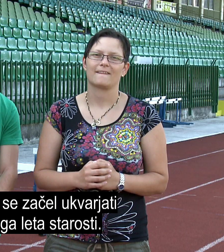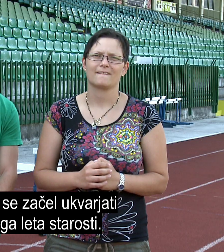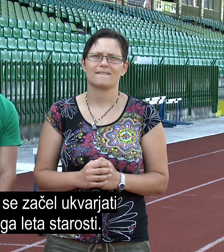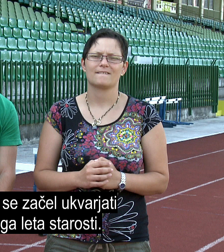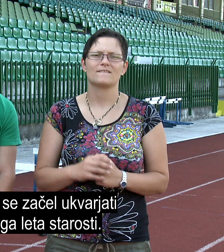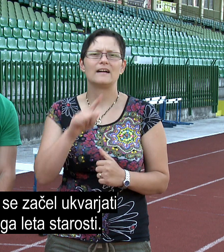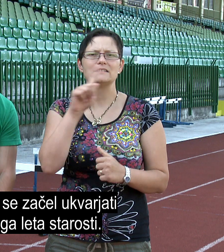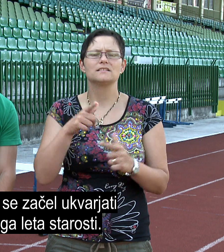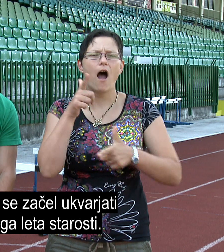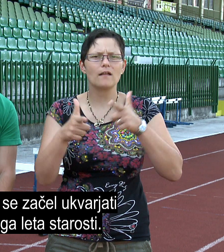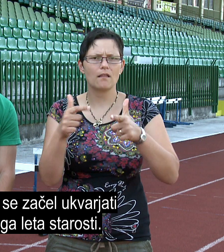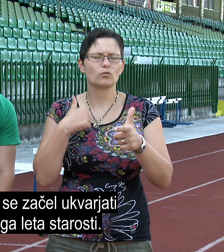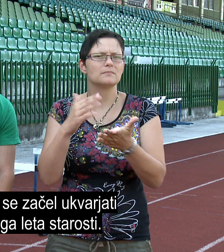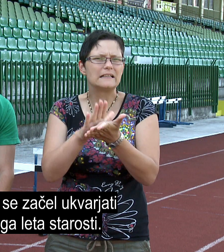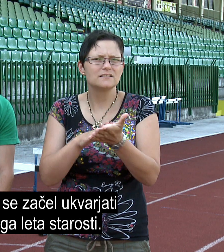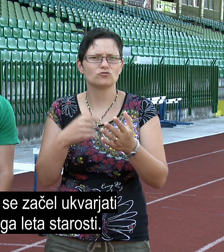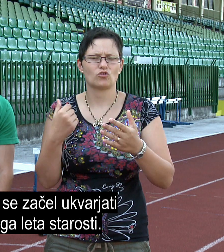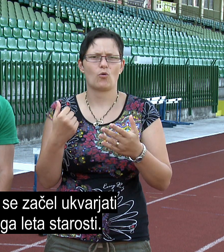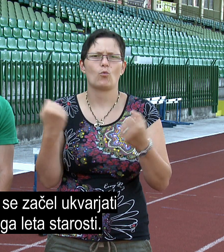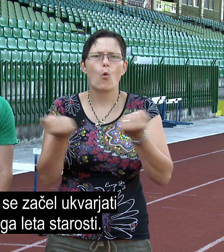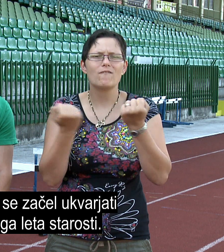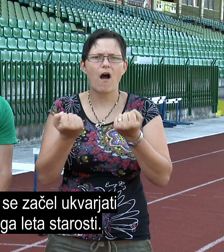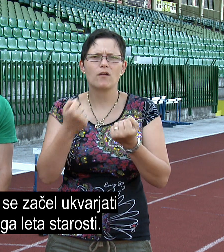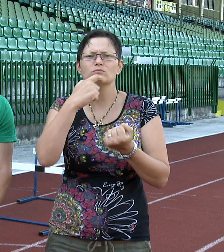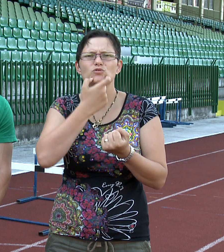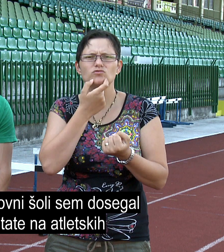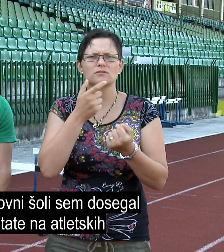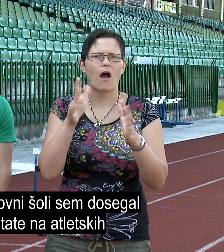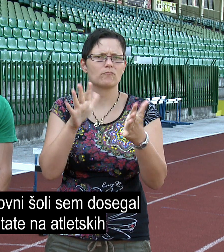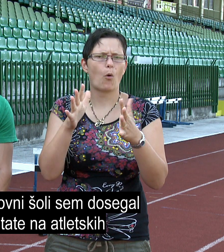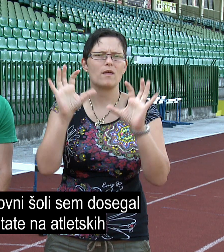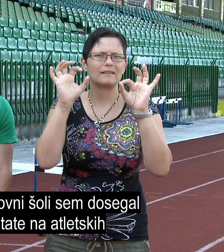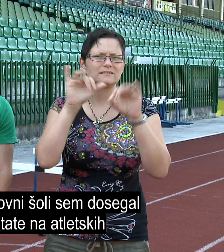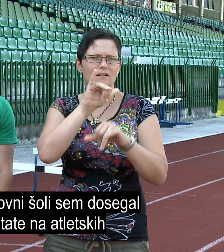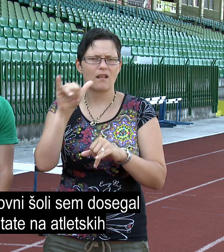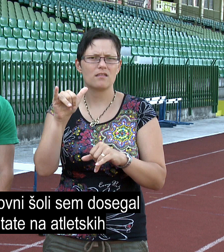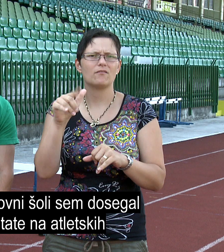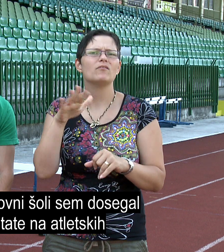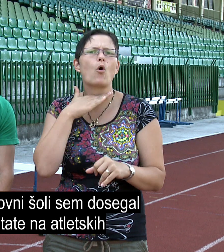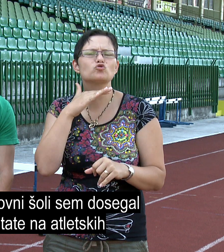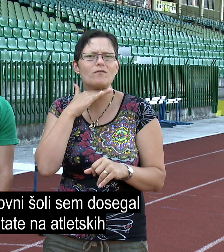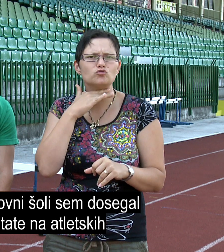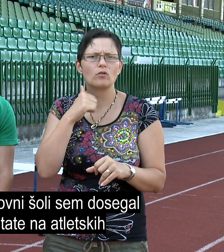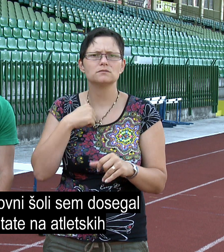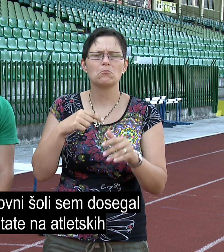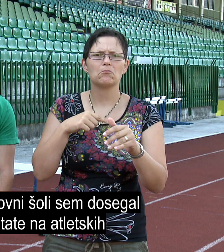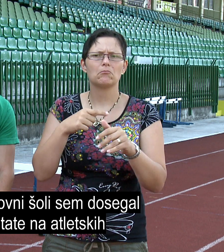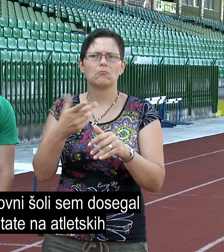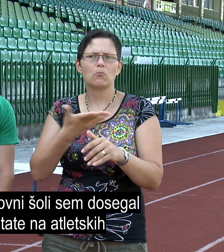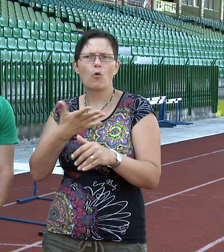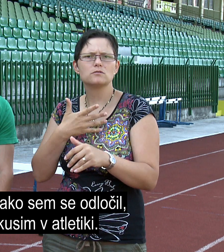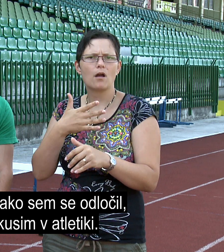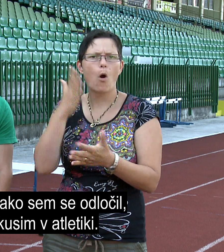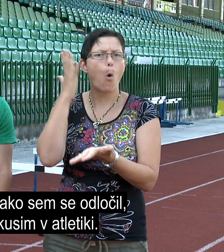Z atletiko sem se začel ukvarjati okoli 10. leta starosti. To pomeni, v osnovni šoli sem dosegal odlične rezultate